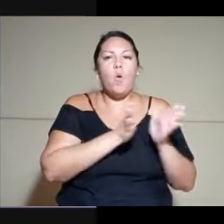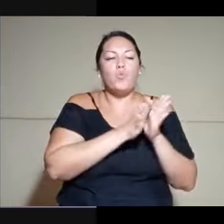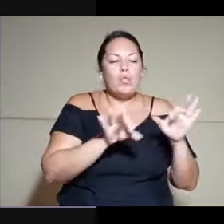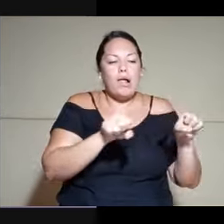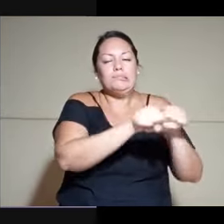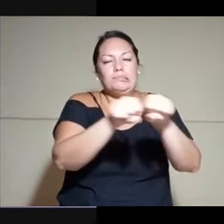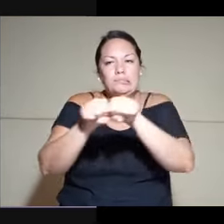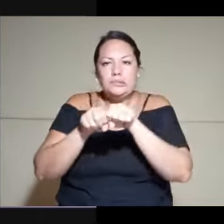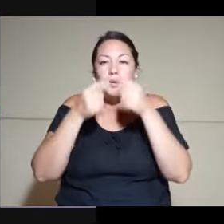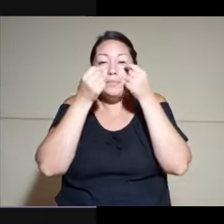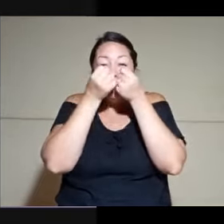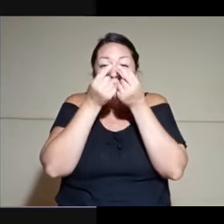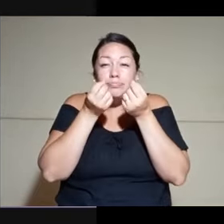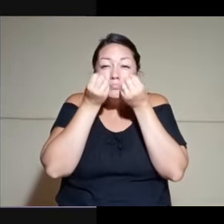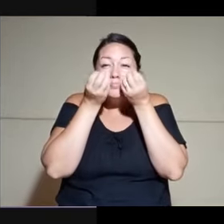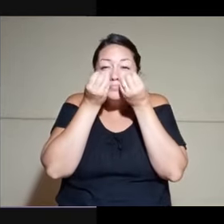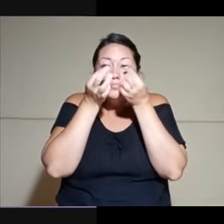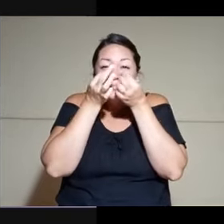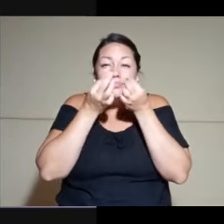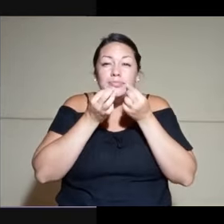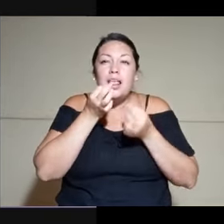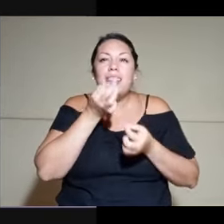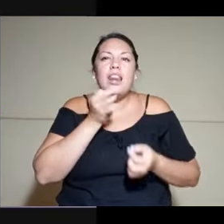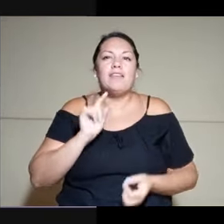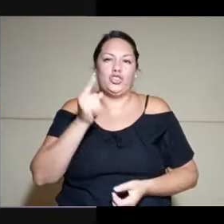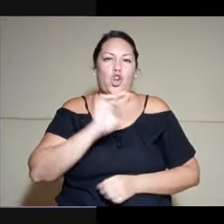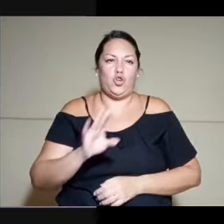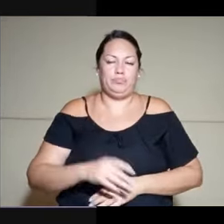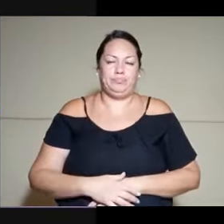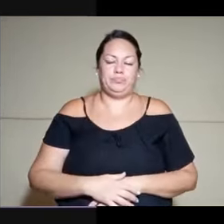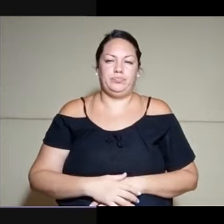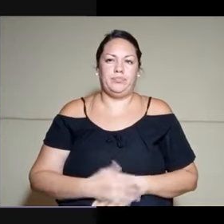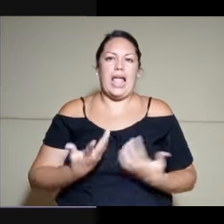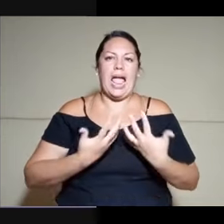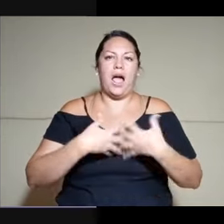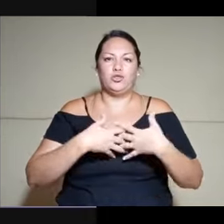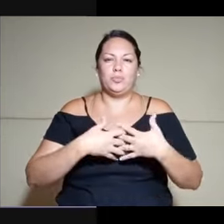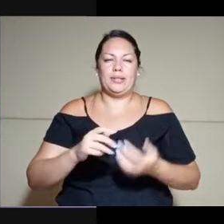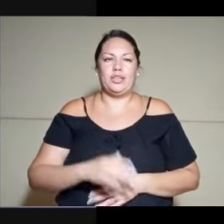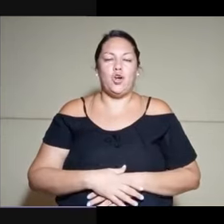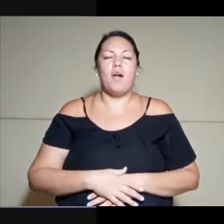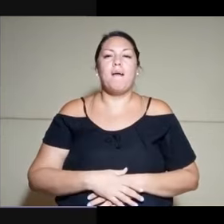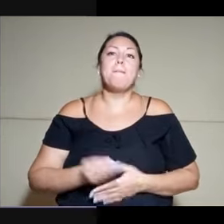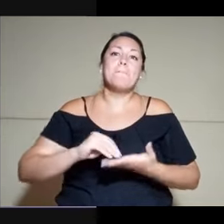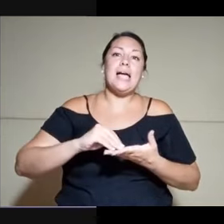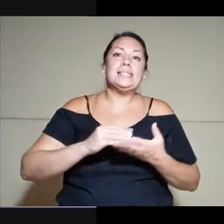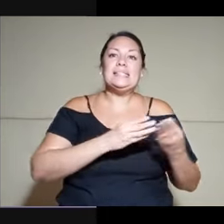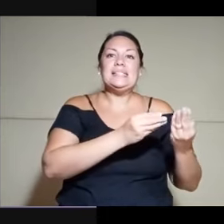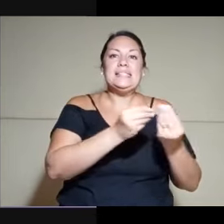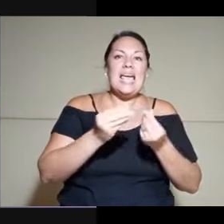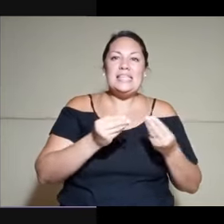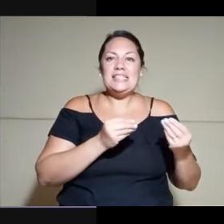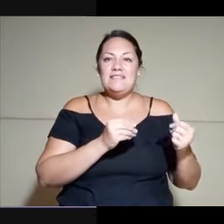a través de sus fibras parasimpáticas, inerva algunas glándulas salivales y lagrimales para producir lágrimas y para producir